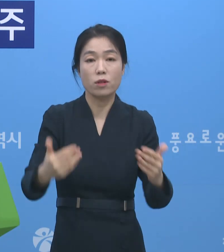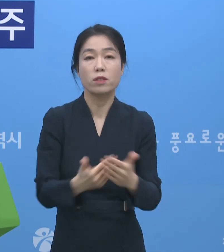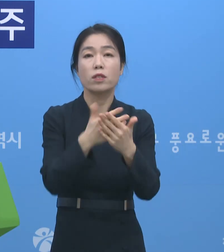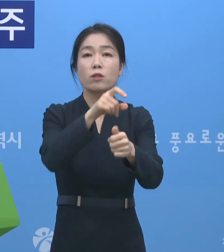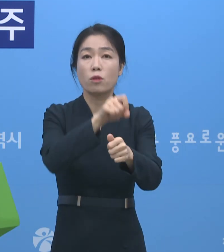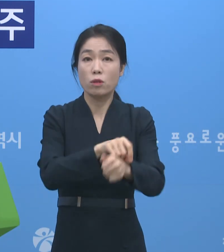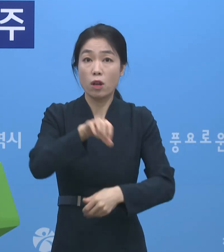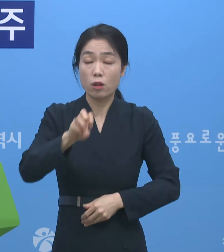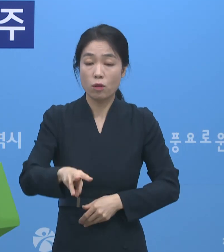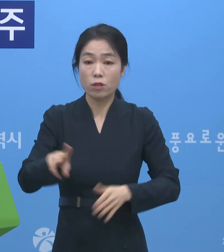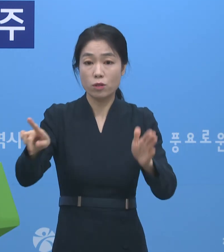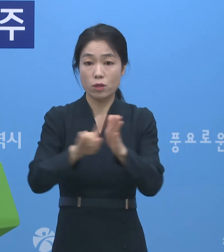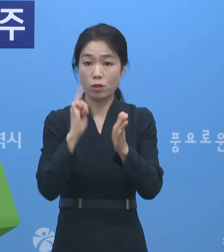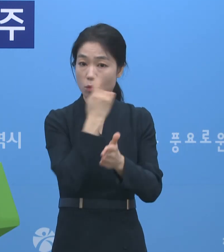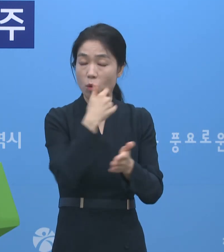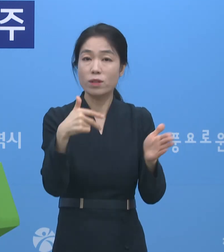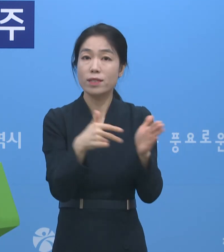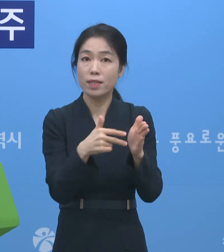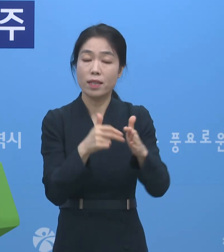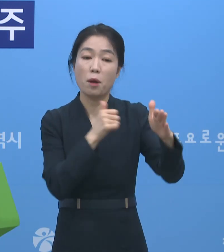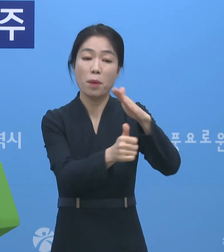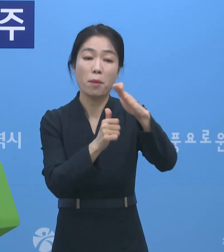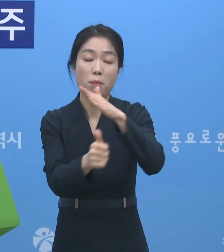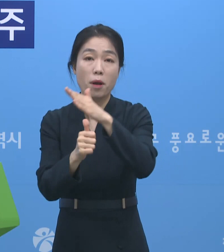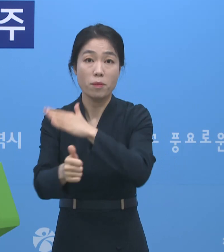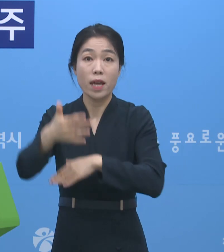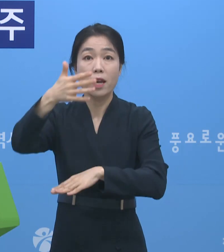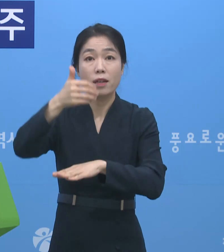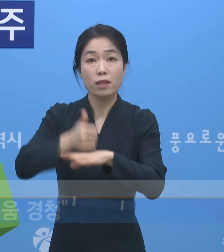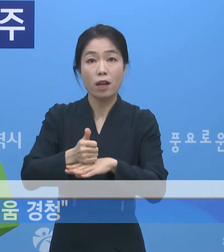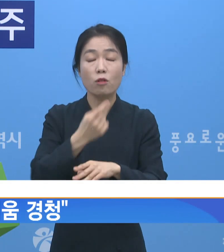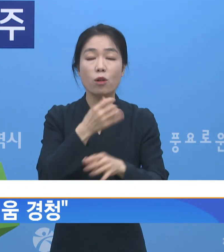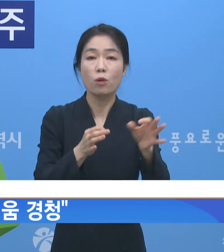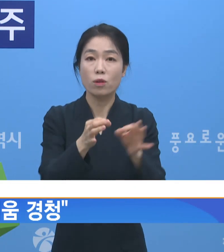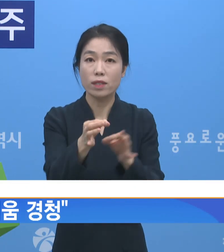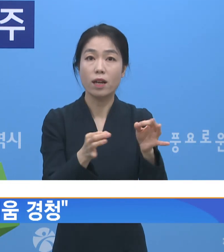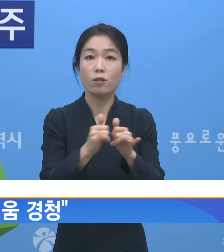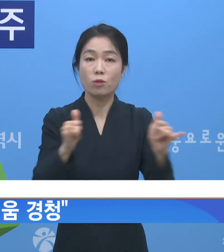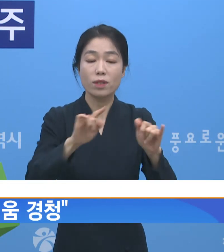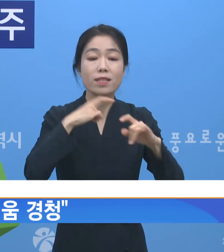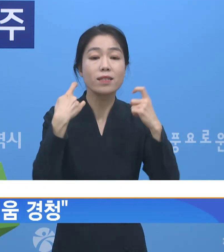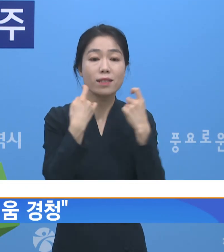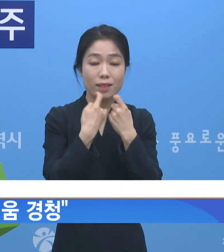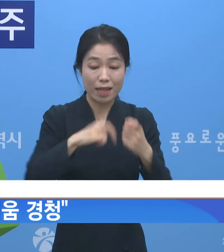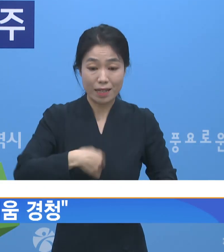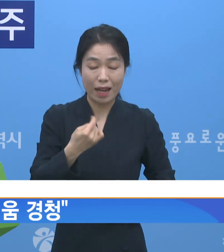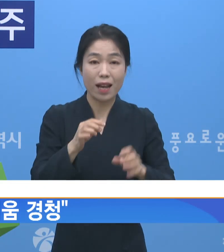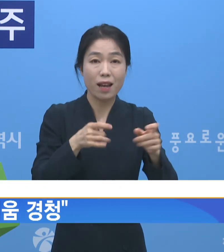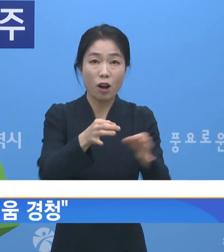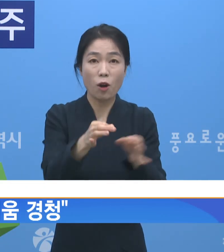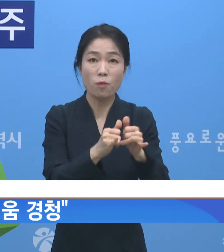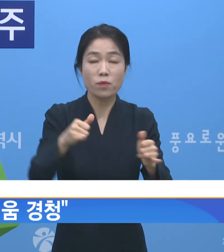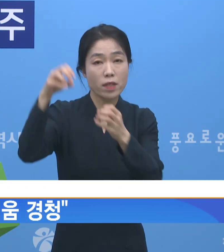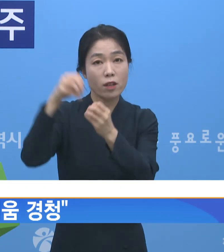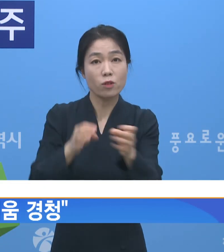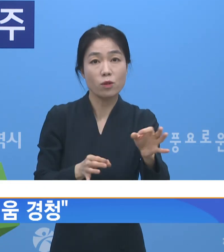광주경제고용진흥원과 광주신용보증재단 방문 등을 통해 소상공인, 자영업자,